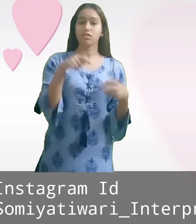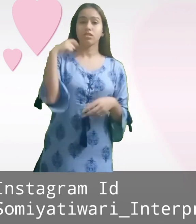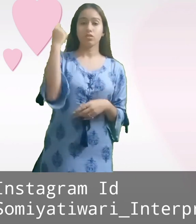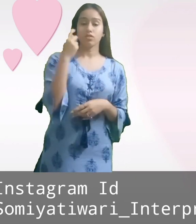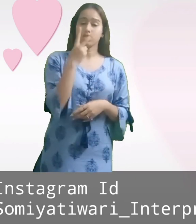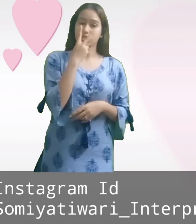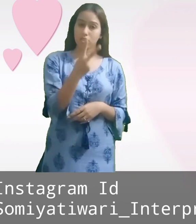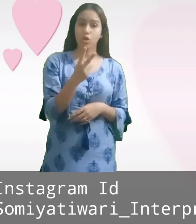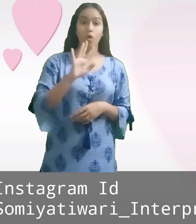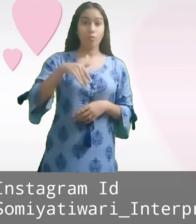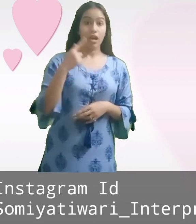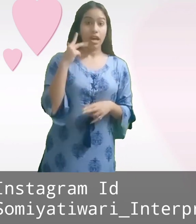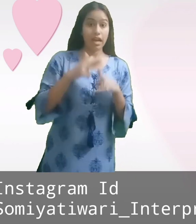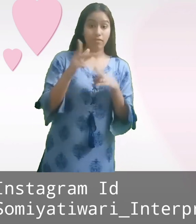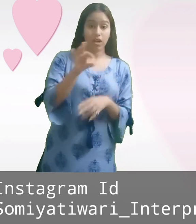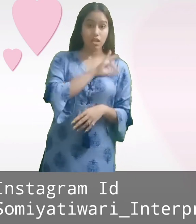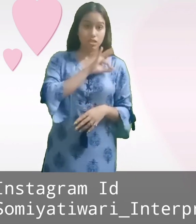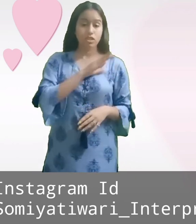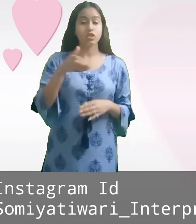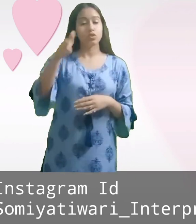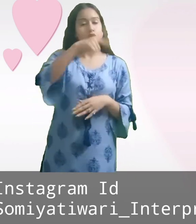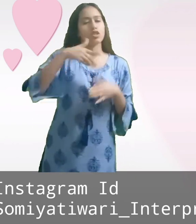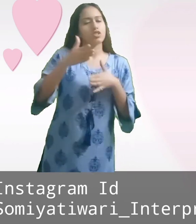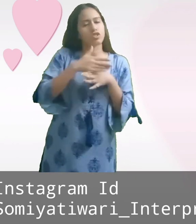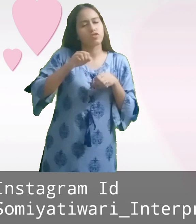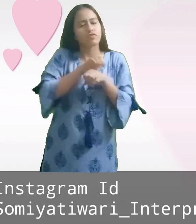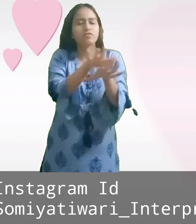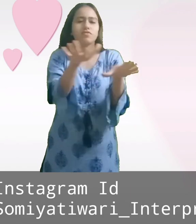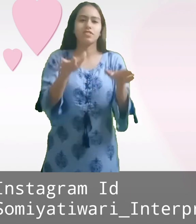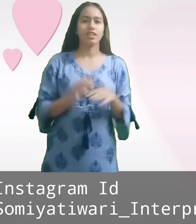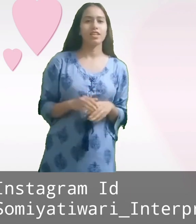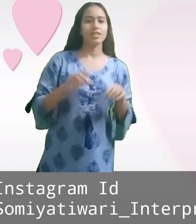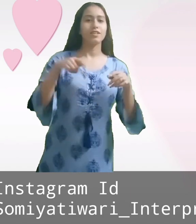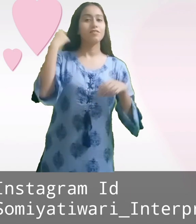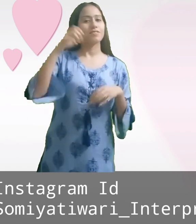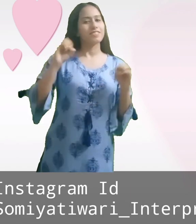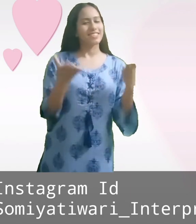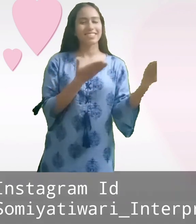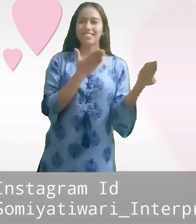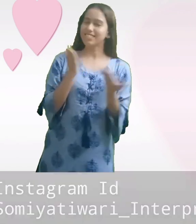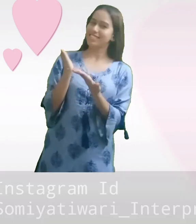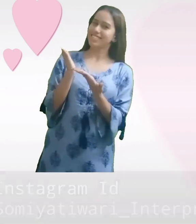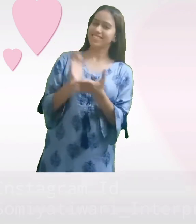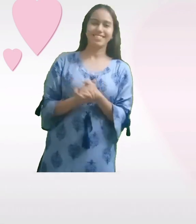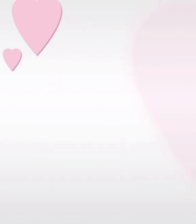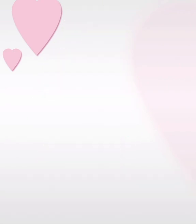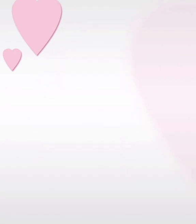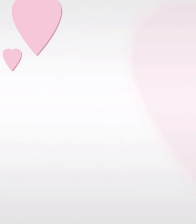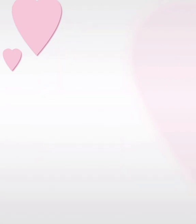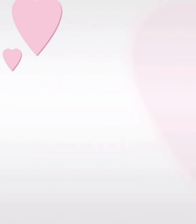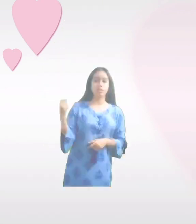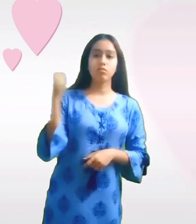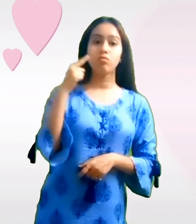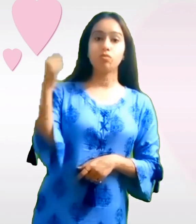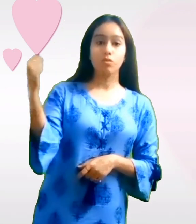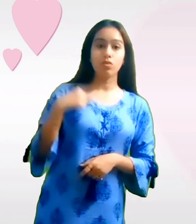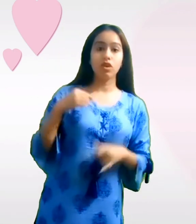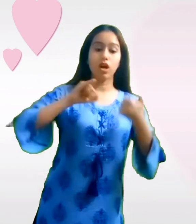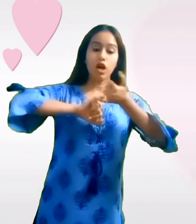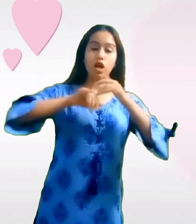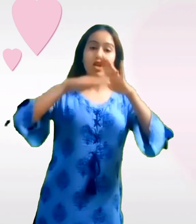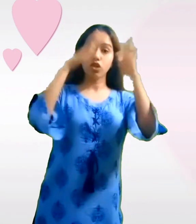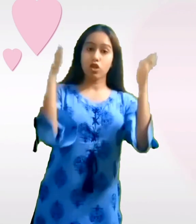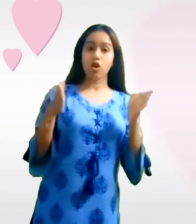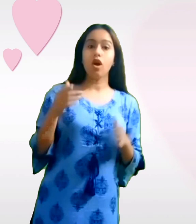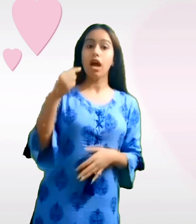हो सके वीडियो देखने के बाद अगर आपको अच्छी लगे तो प्लीज़ इसे शेयर भी करें। तो चलिए वीडियो स्टार्ट करें। ये कहानी जिसने